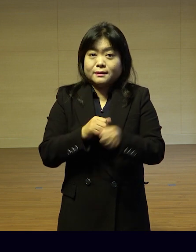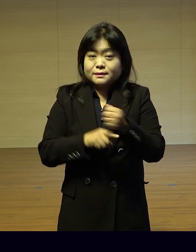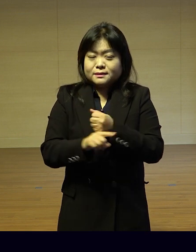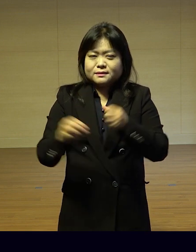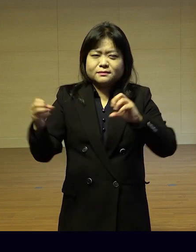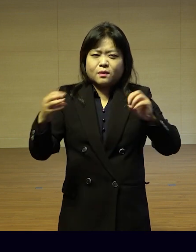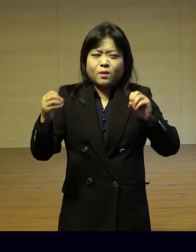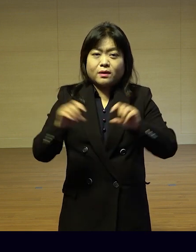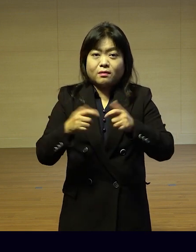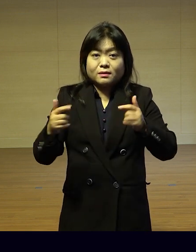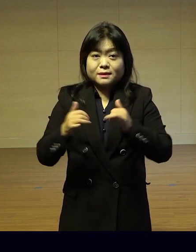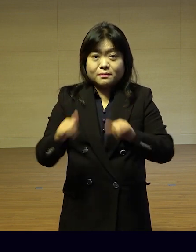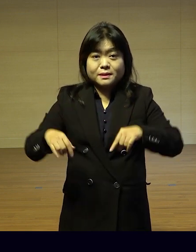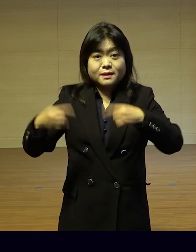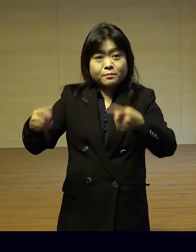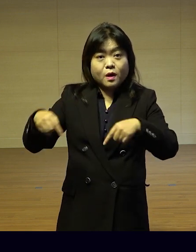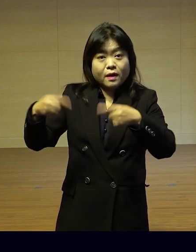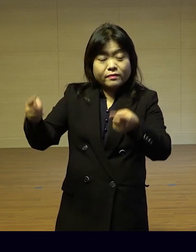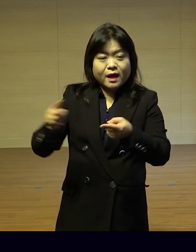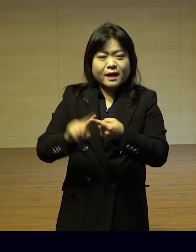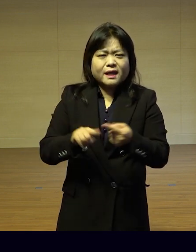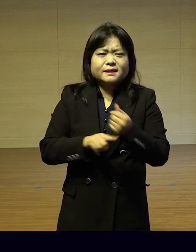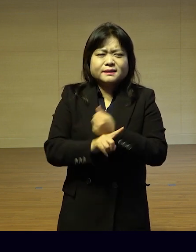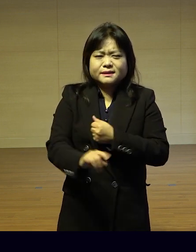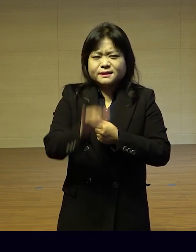사람이 참여한다 등의 뜻이